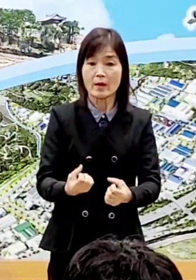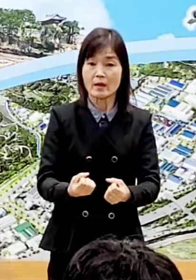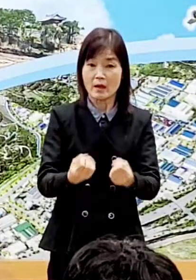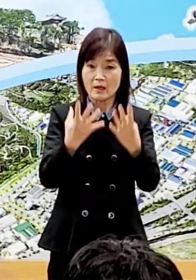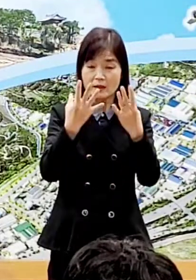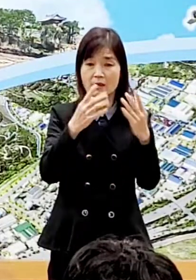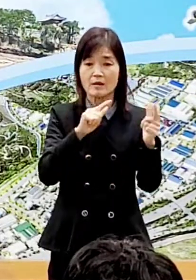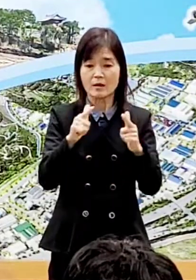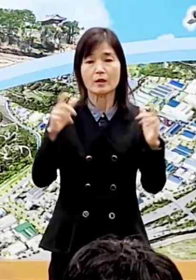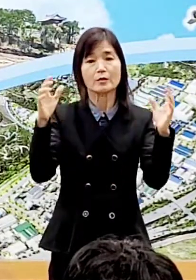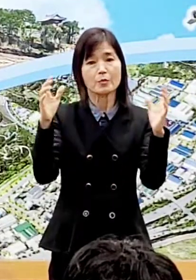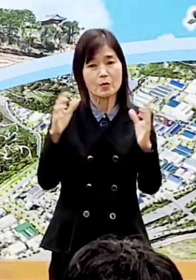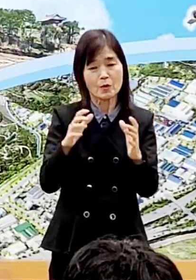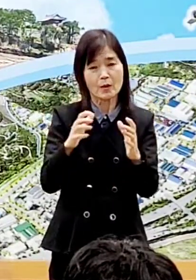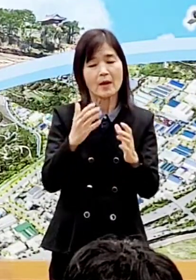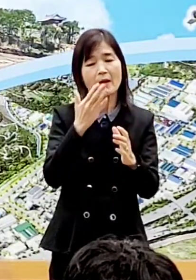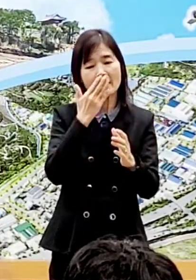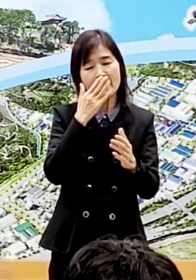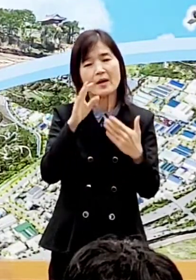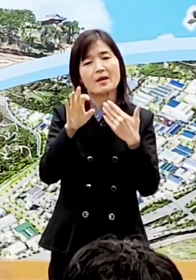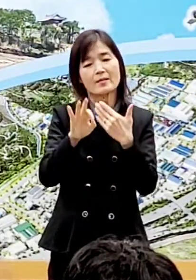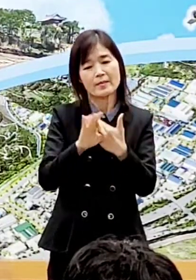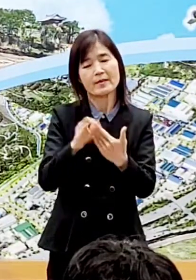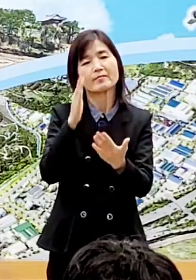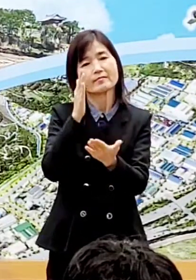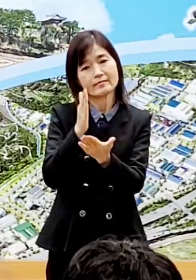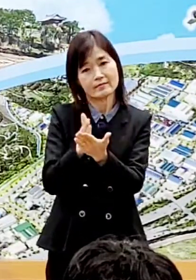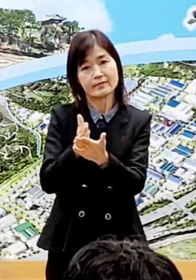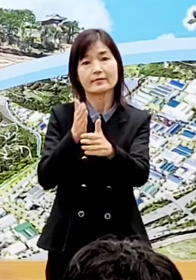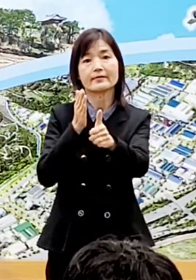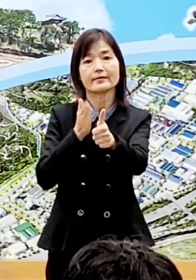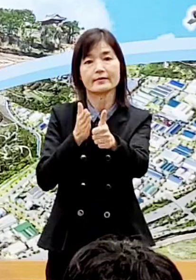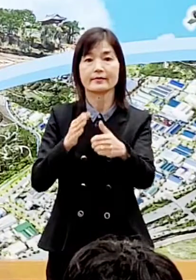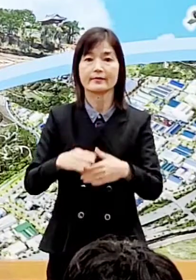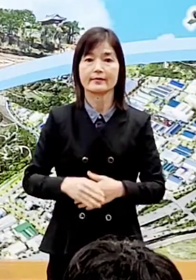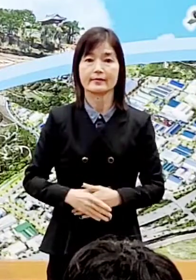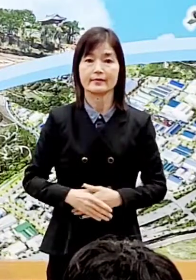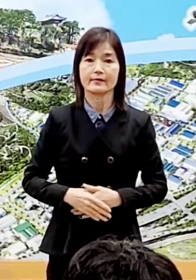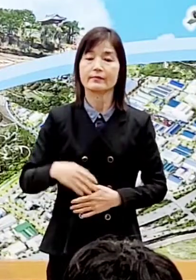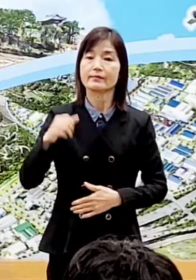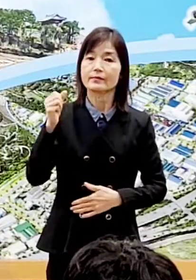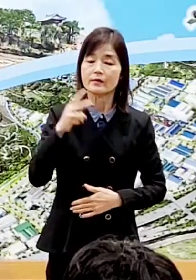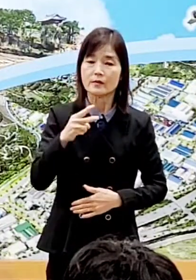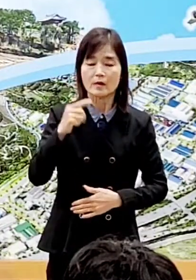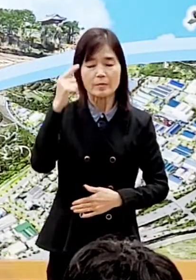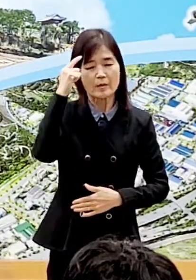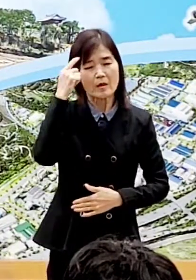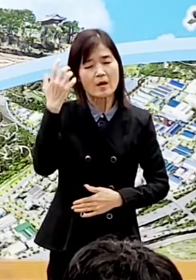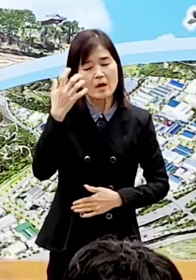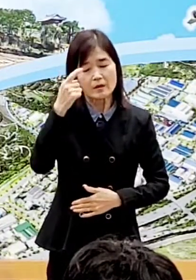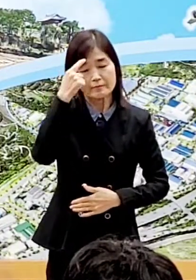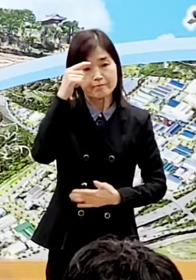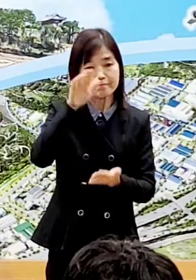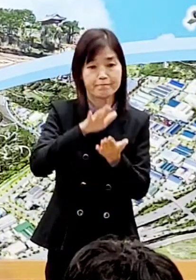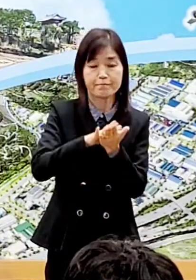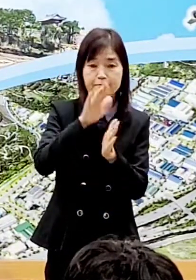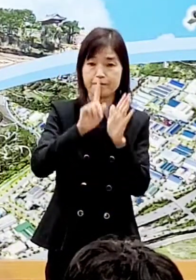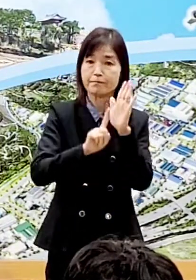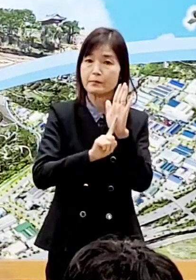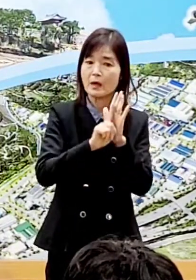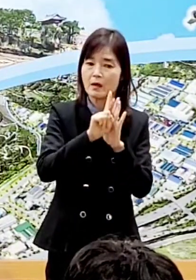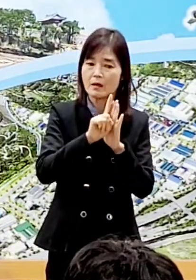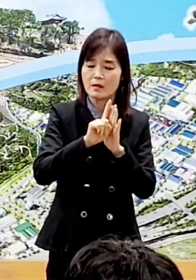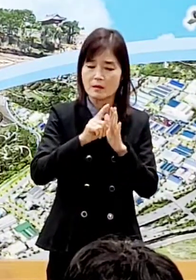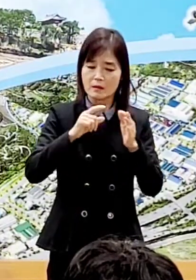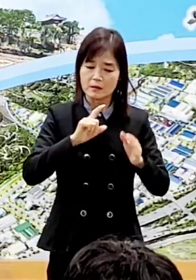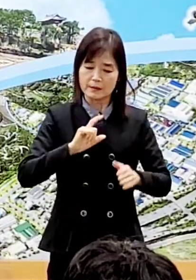불효불급한 사회적 접촉은 최대한 자제하여 주시기 바랍니다. 또한 인후통, 발열 등 코로나19